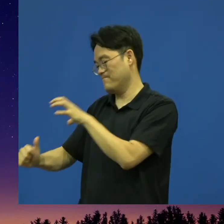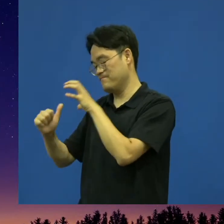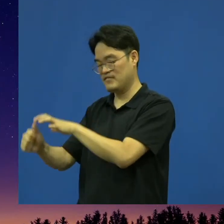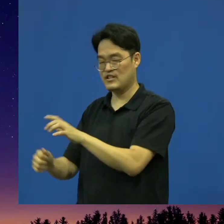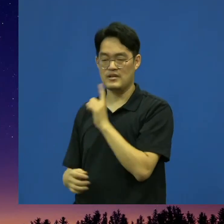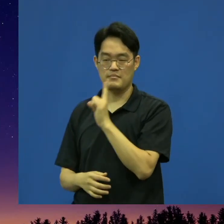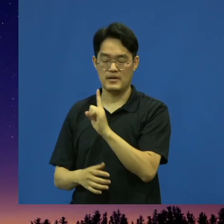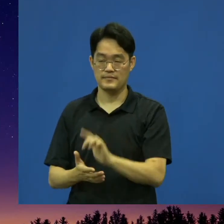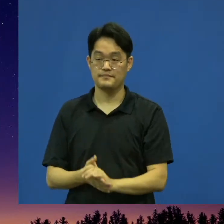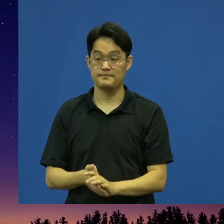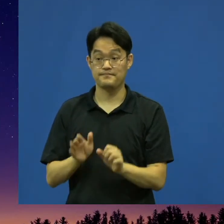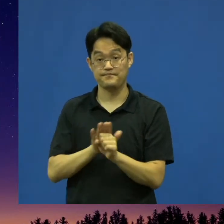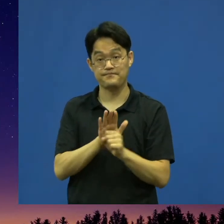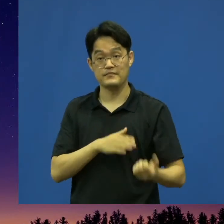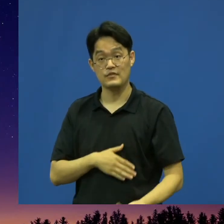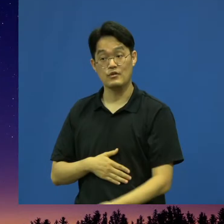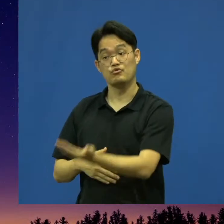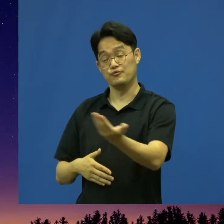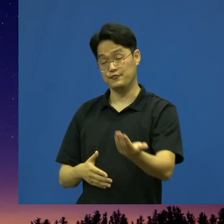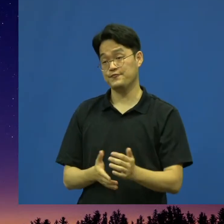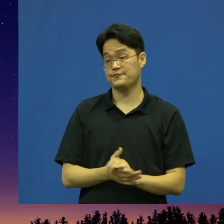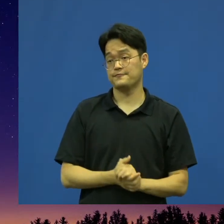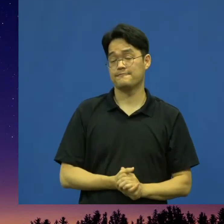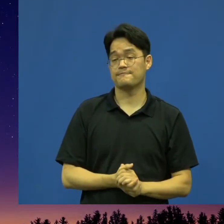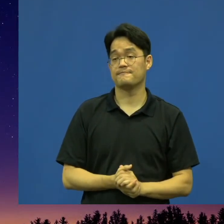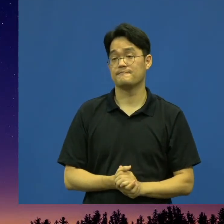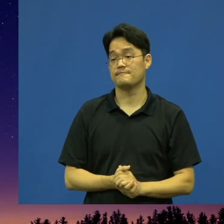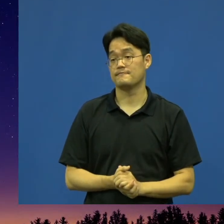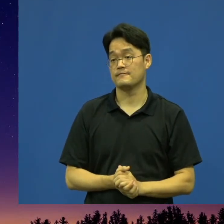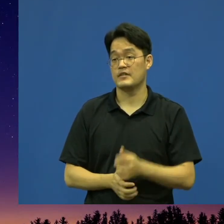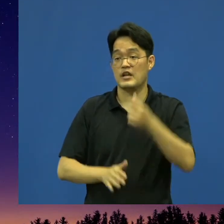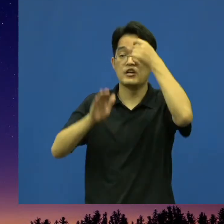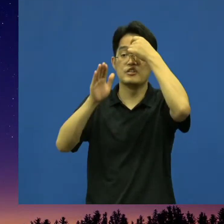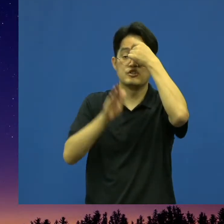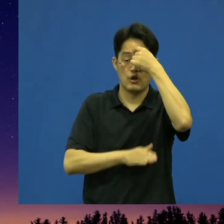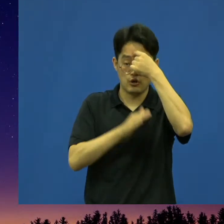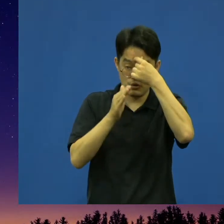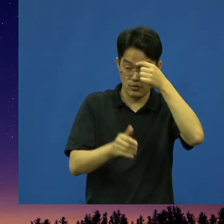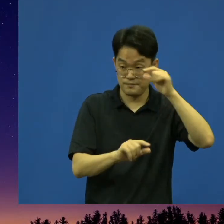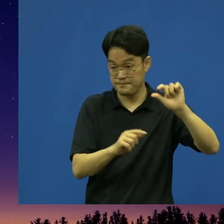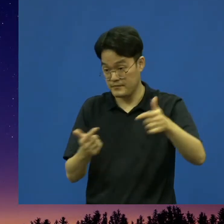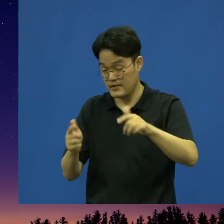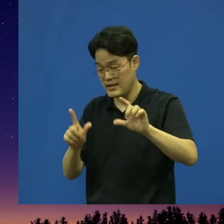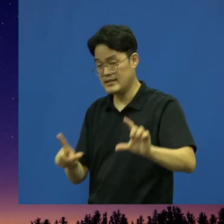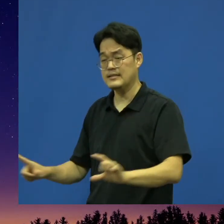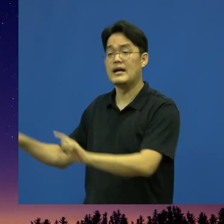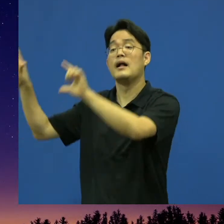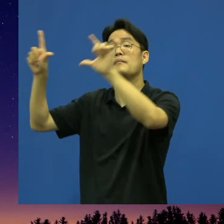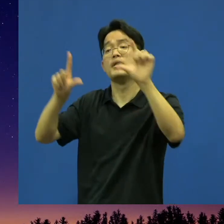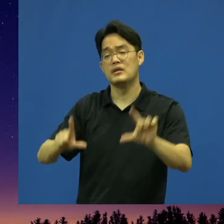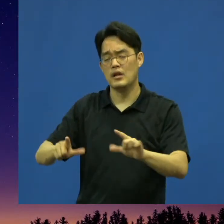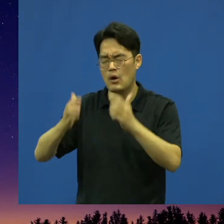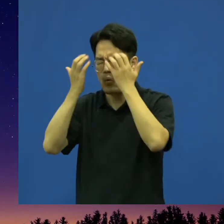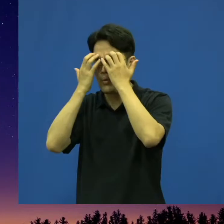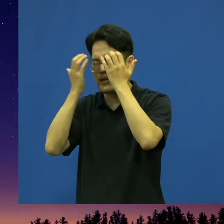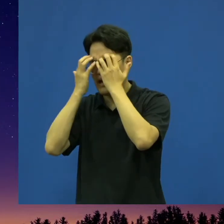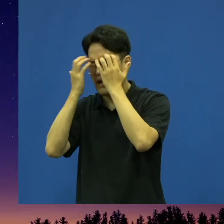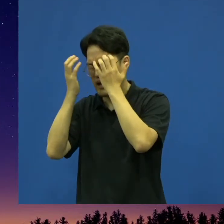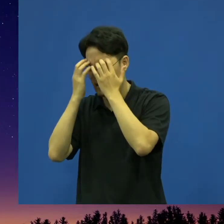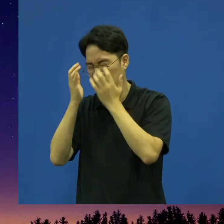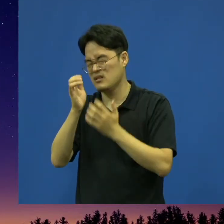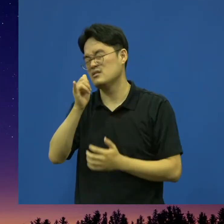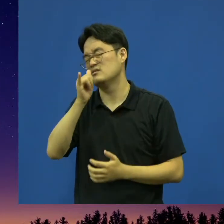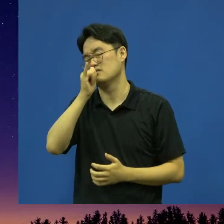사랑하는 여러분, 성도의 삶에는 고난이 있습니다.